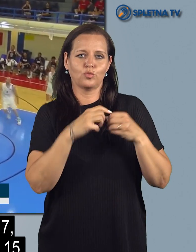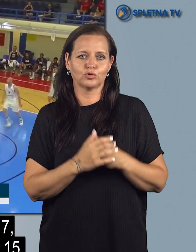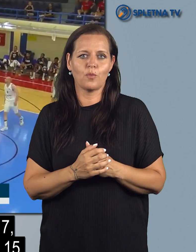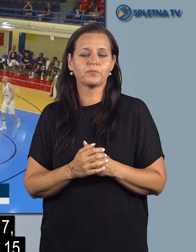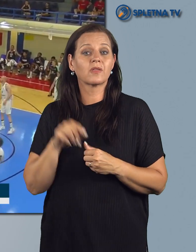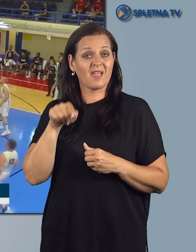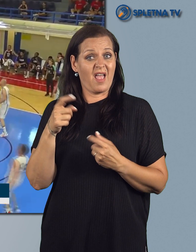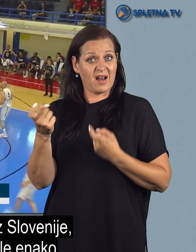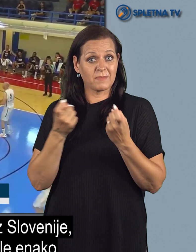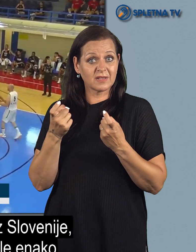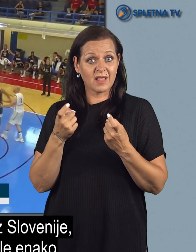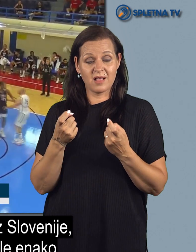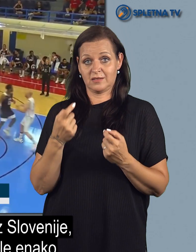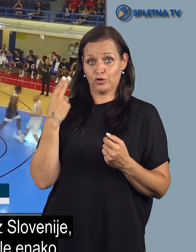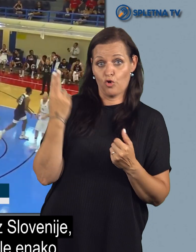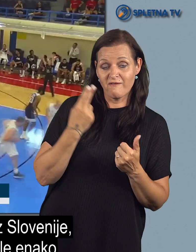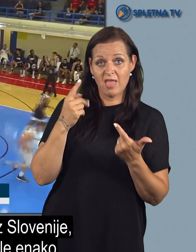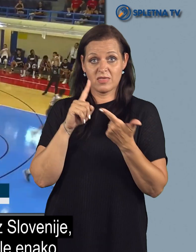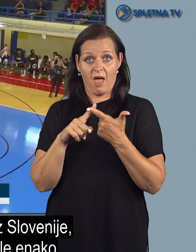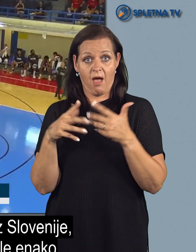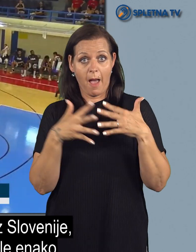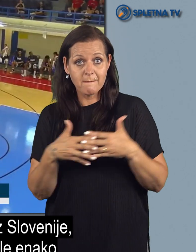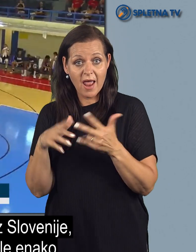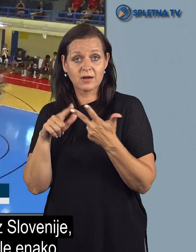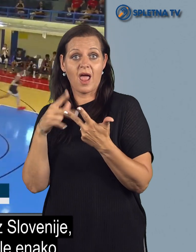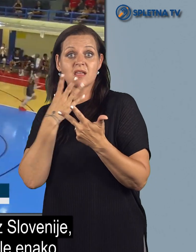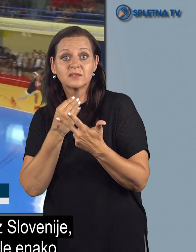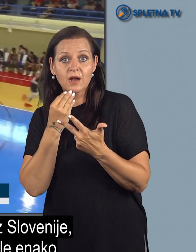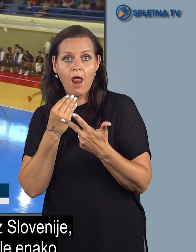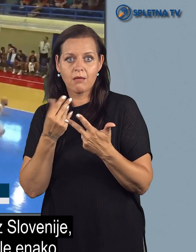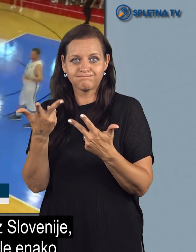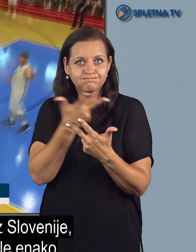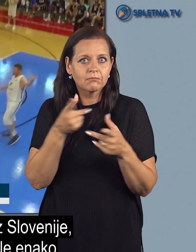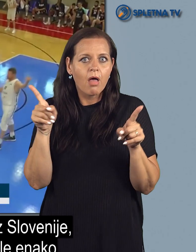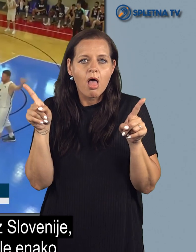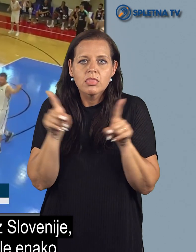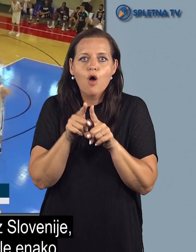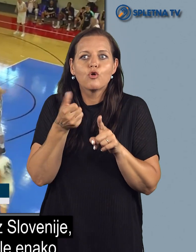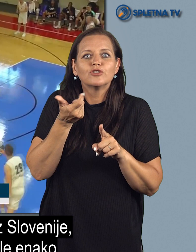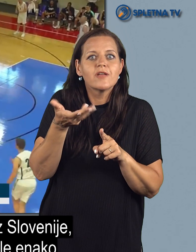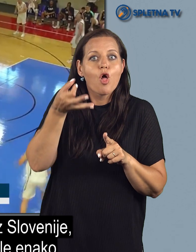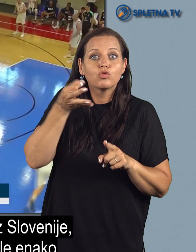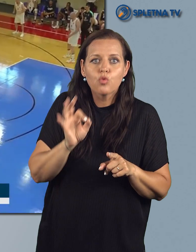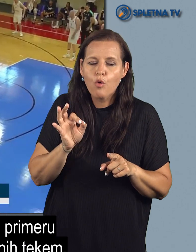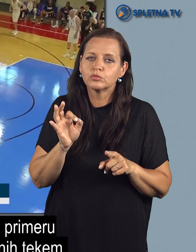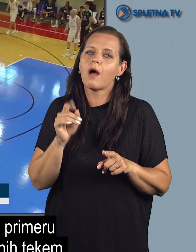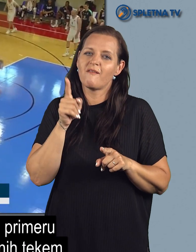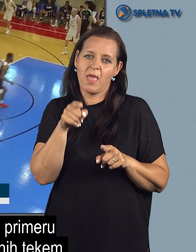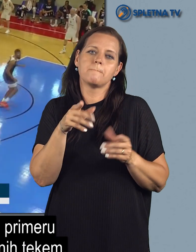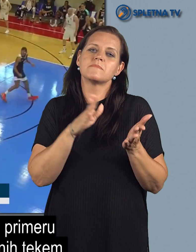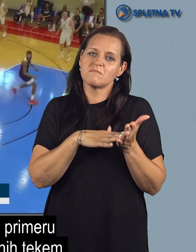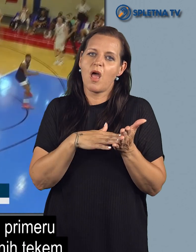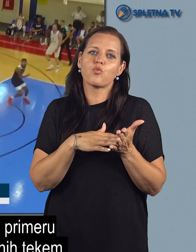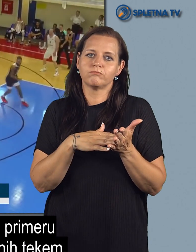Marković s 15. Ker so reprezentance iz Slovenije, ZDA in Izraela dosegle enako število točk, so v tem primeru